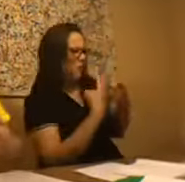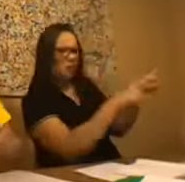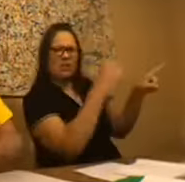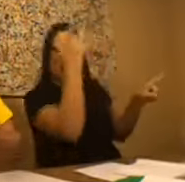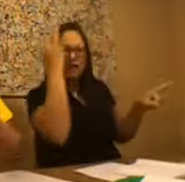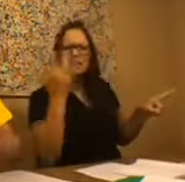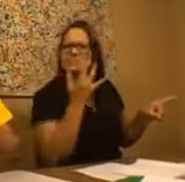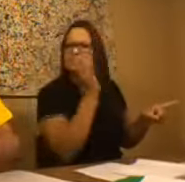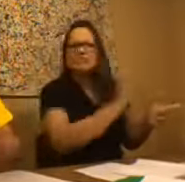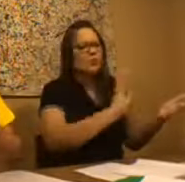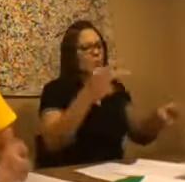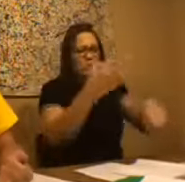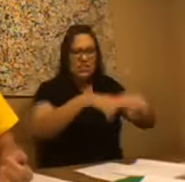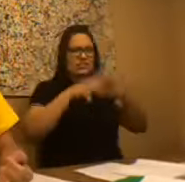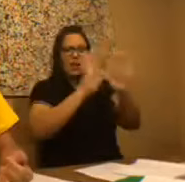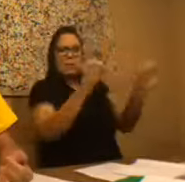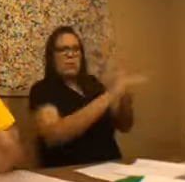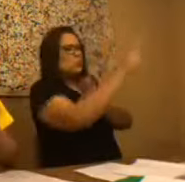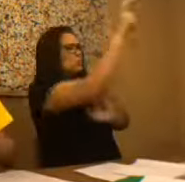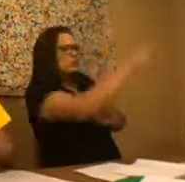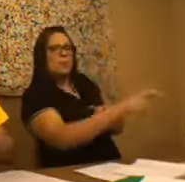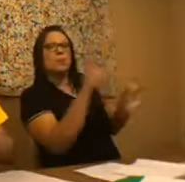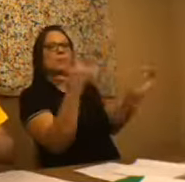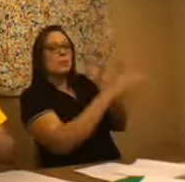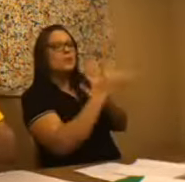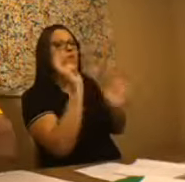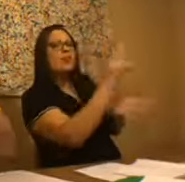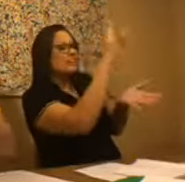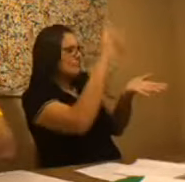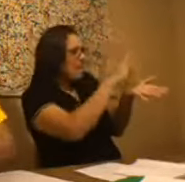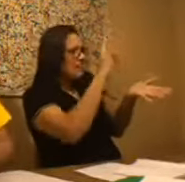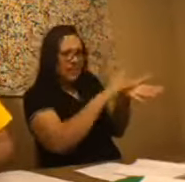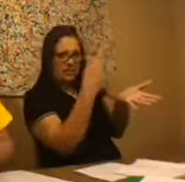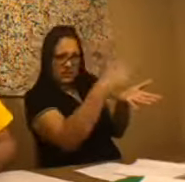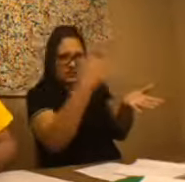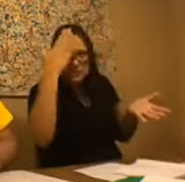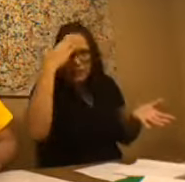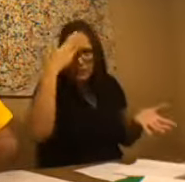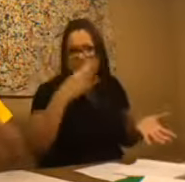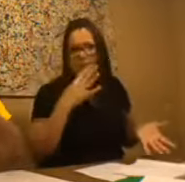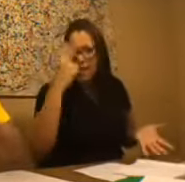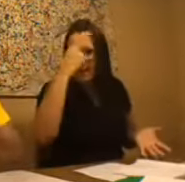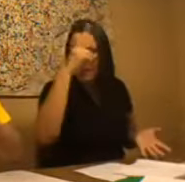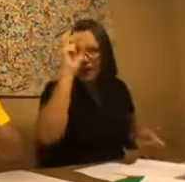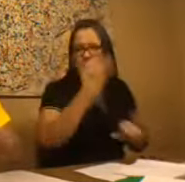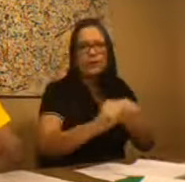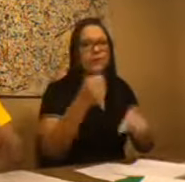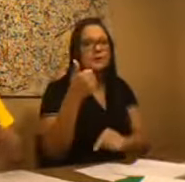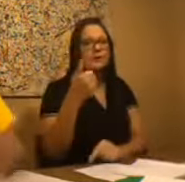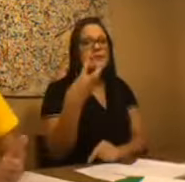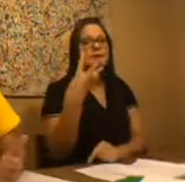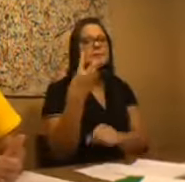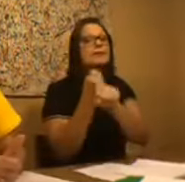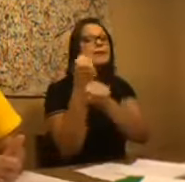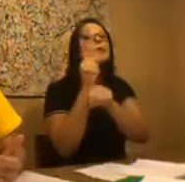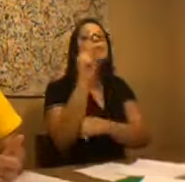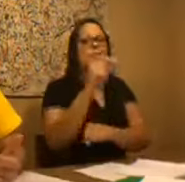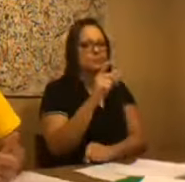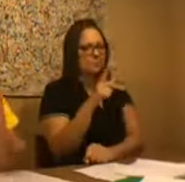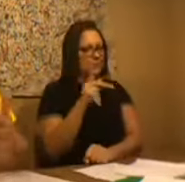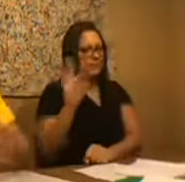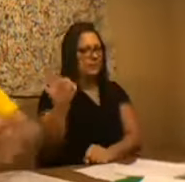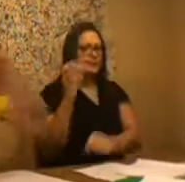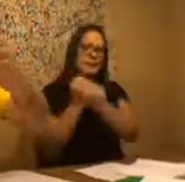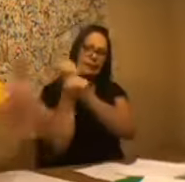verdades são mais do que suficientes afinal de contas todos vocês me lembro de 13 anos do pt